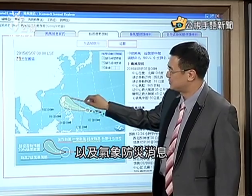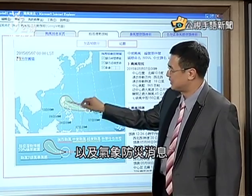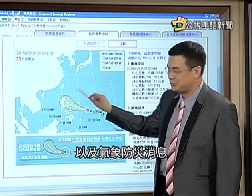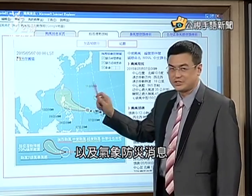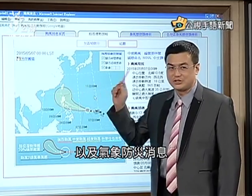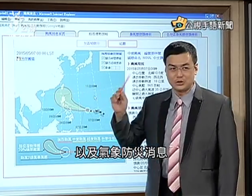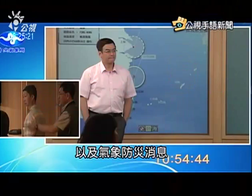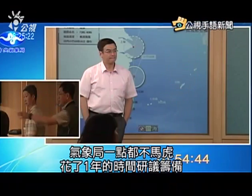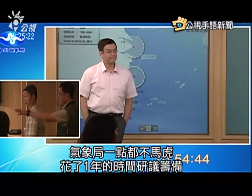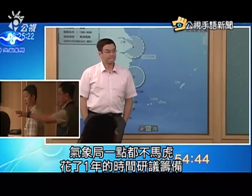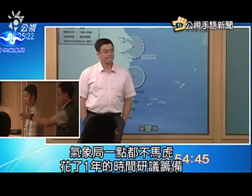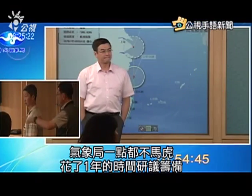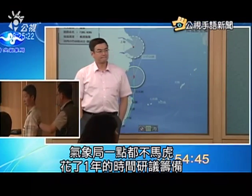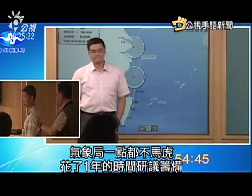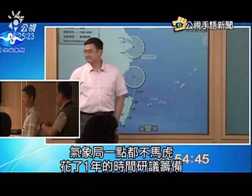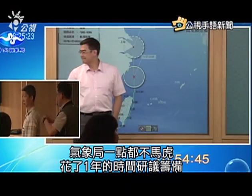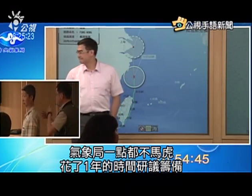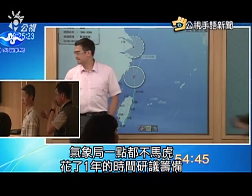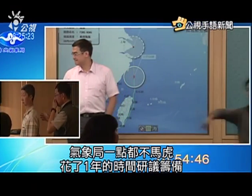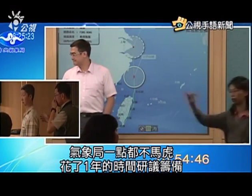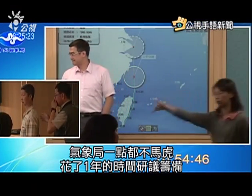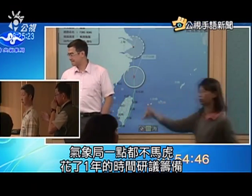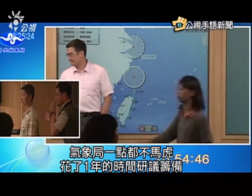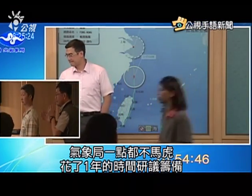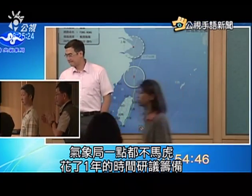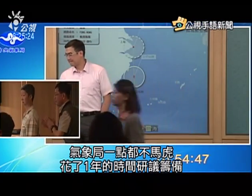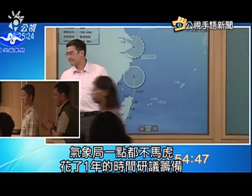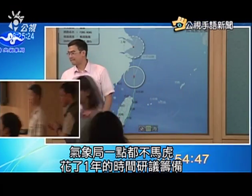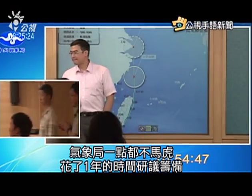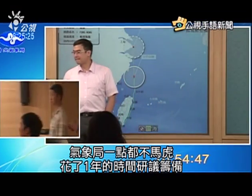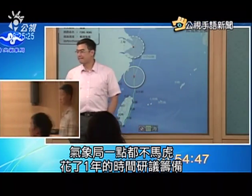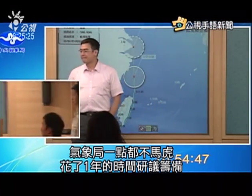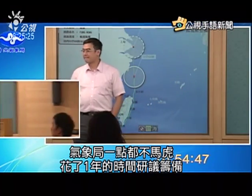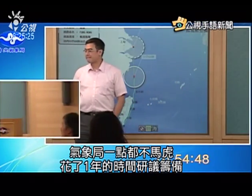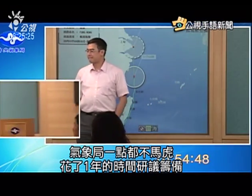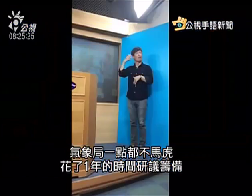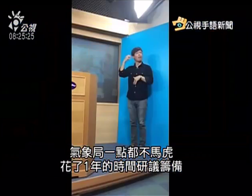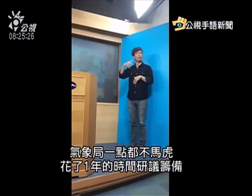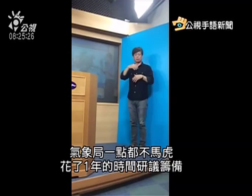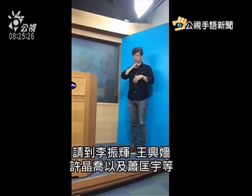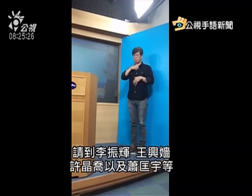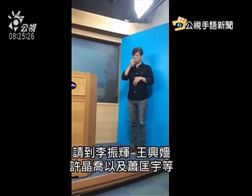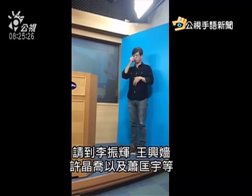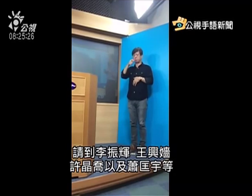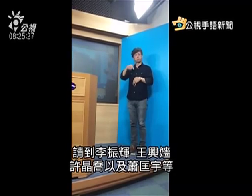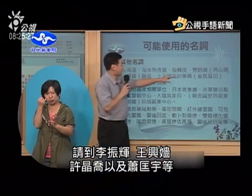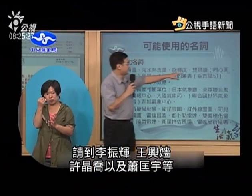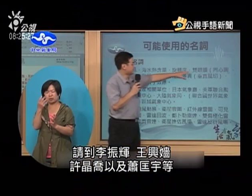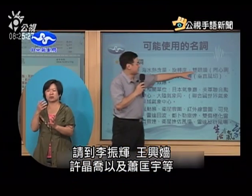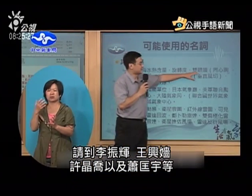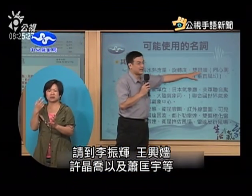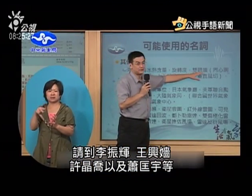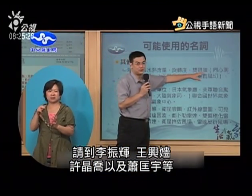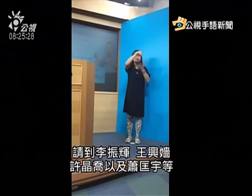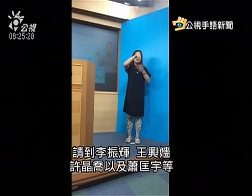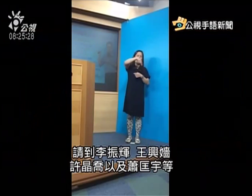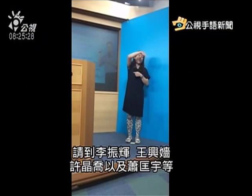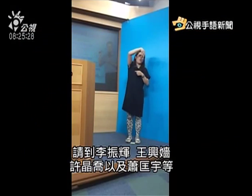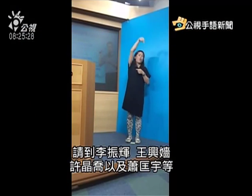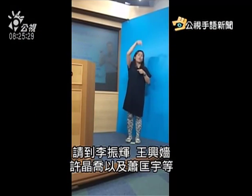息，气象局一点都不马虎，花了一年的时间研议筹备，请到了李正辉、王新强、许金桥以及